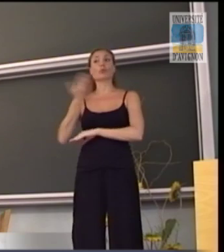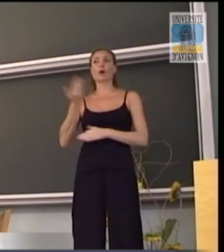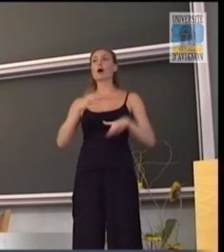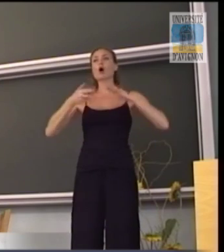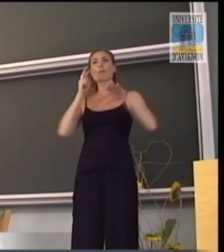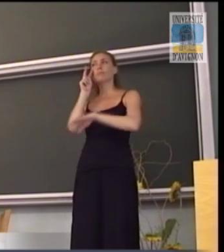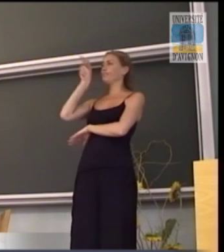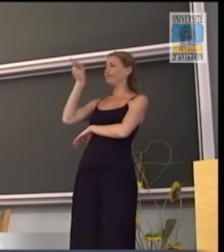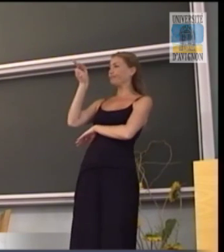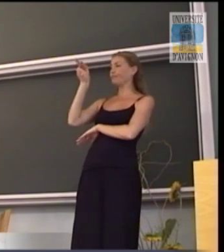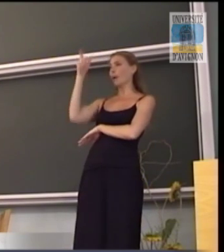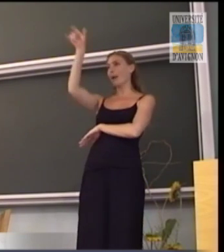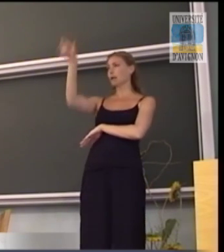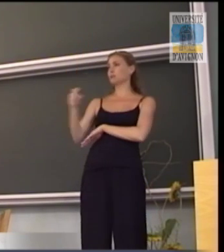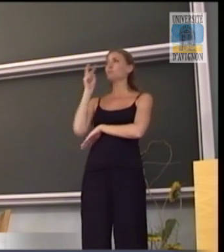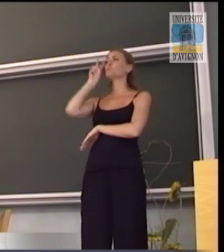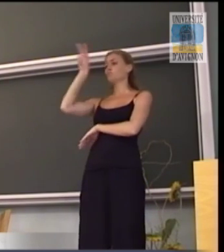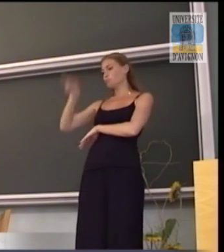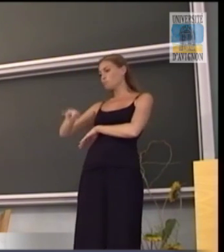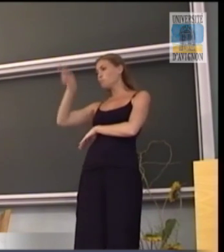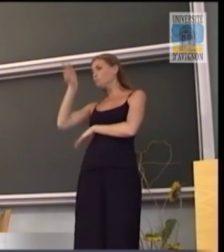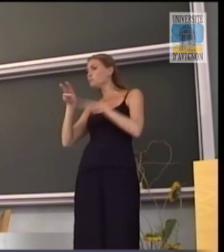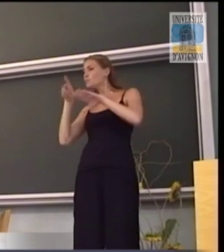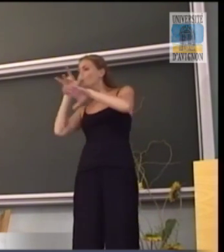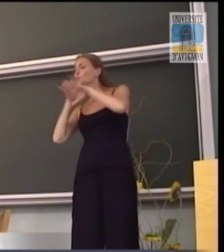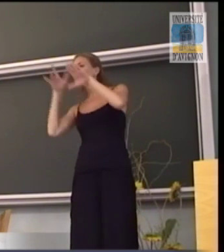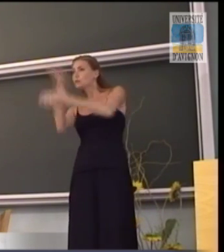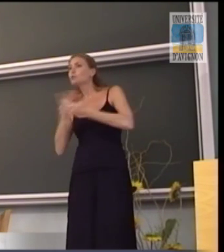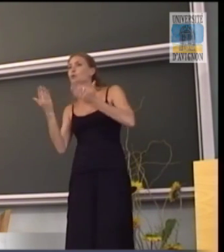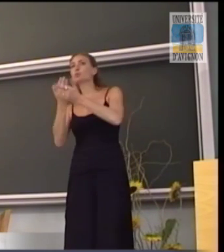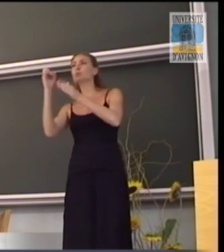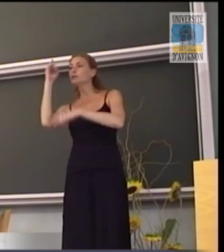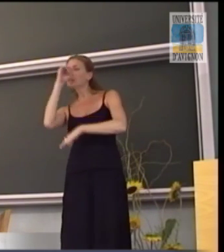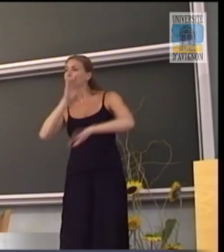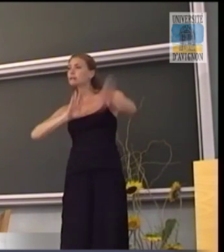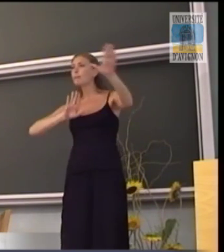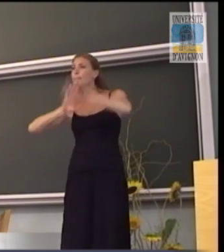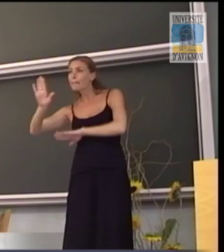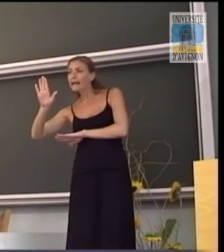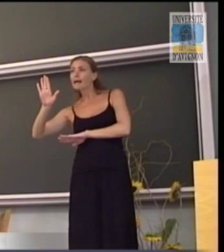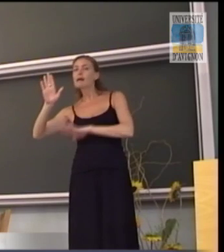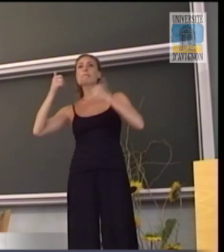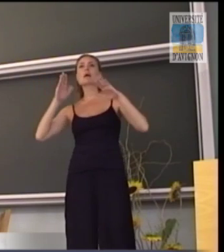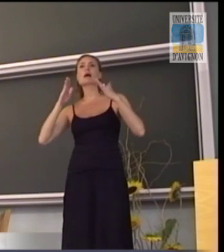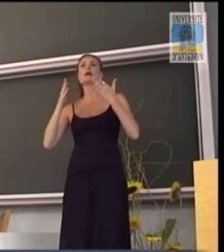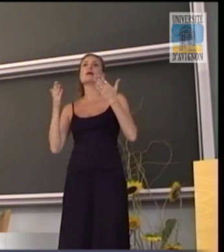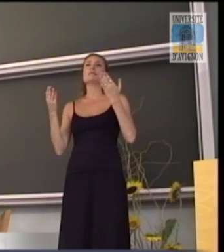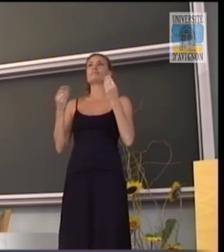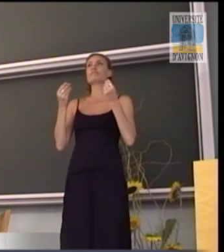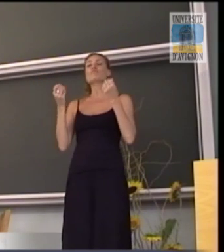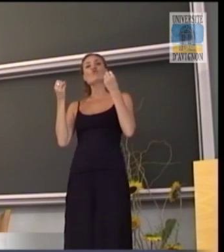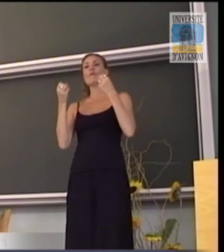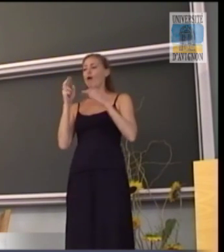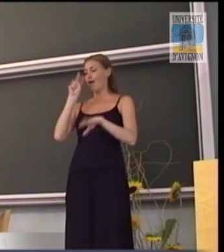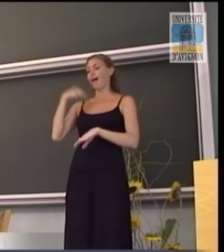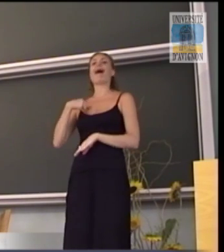l'autre dans sa difficulté, dans sa singularité, quelque part en étant assez heureux de